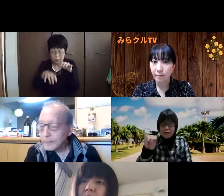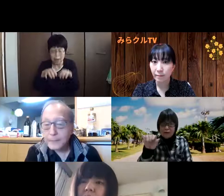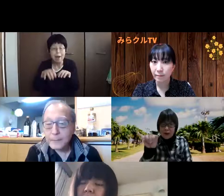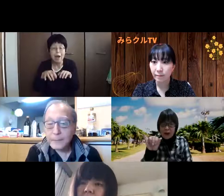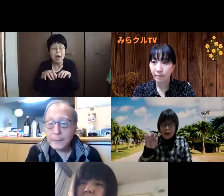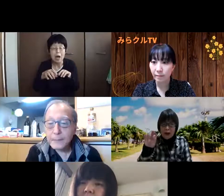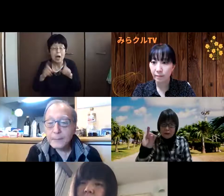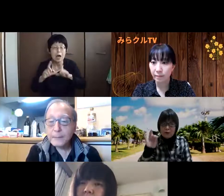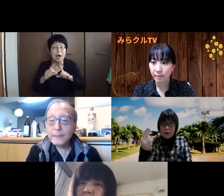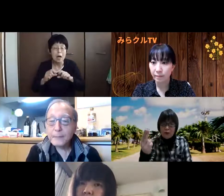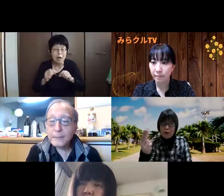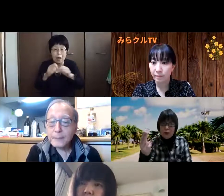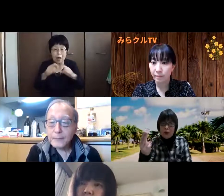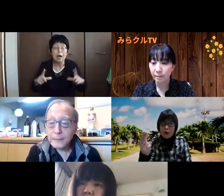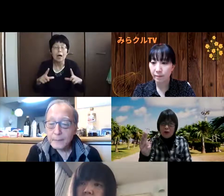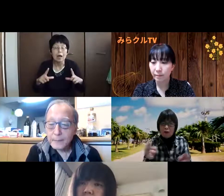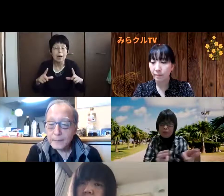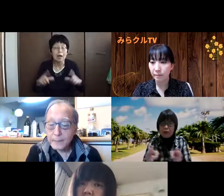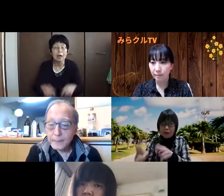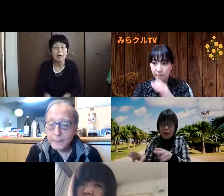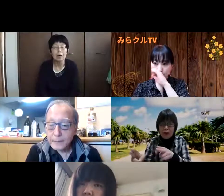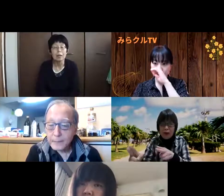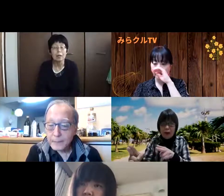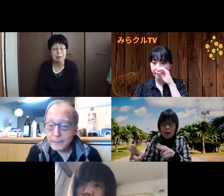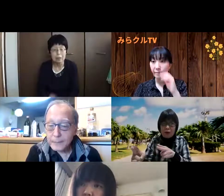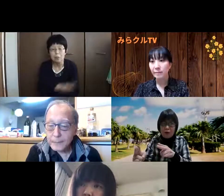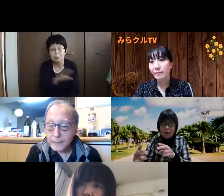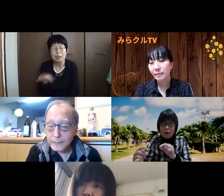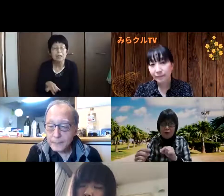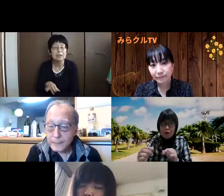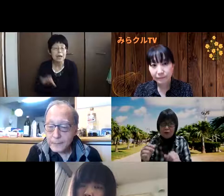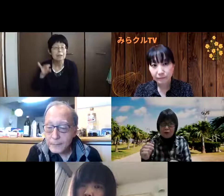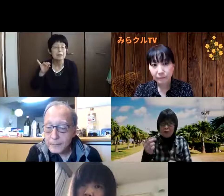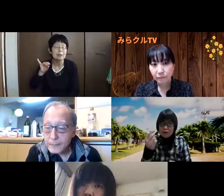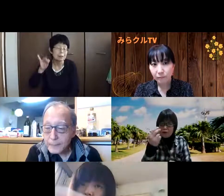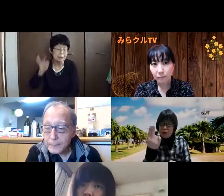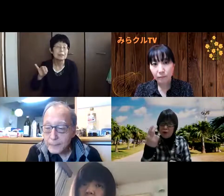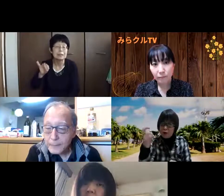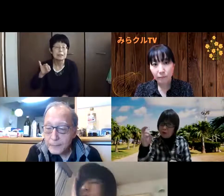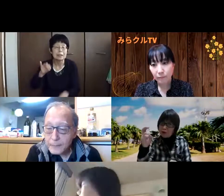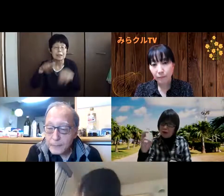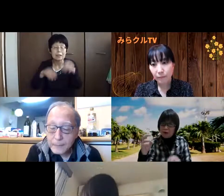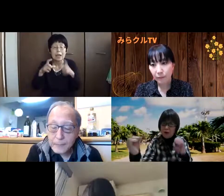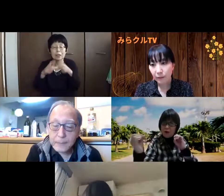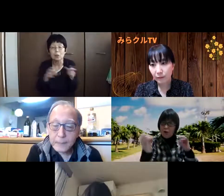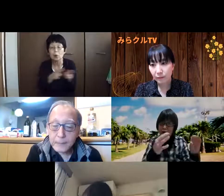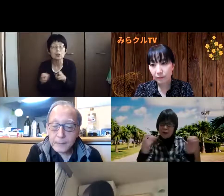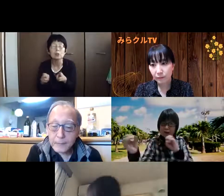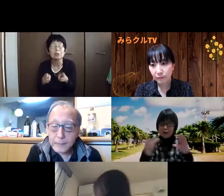アートを準備して、あのトロロさんとお話しし